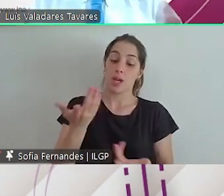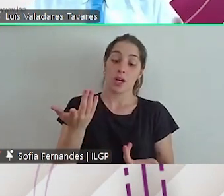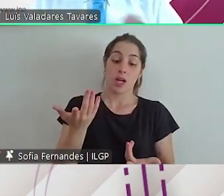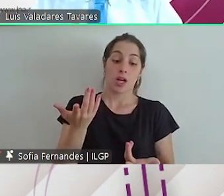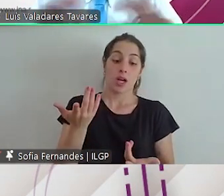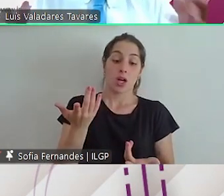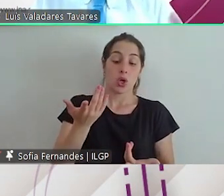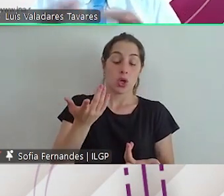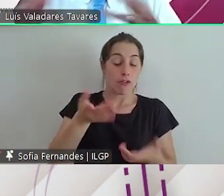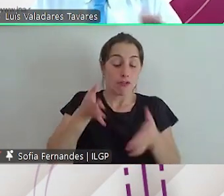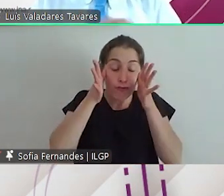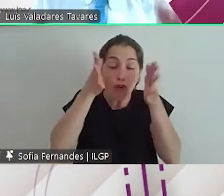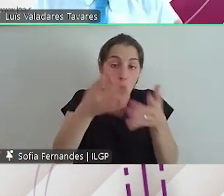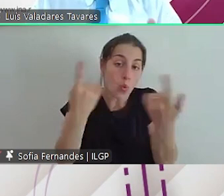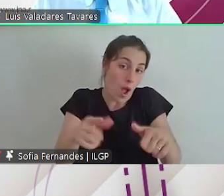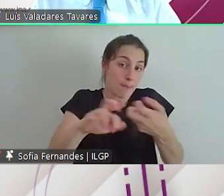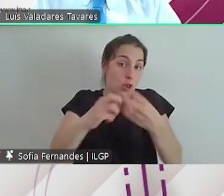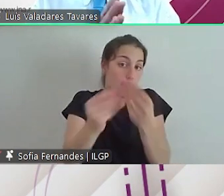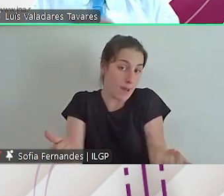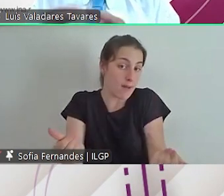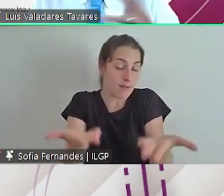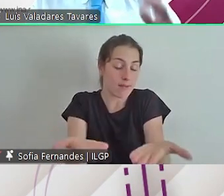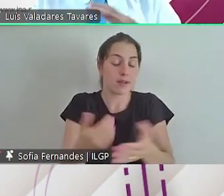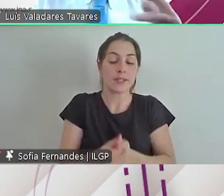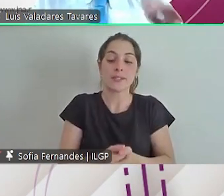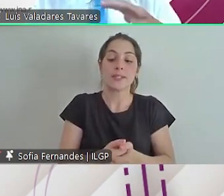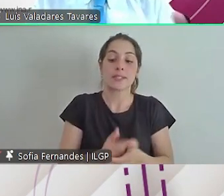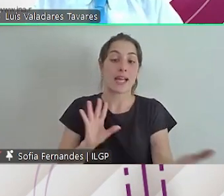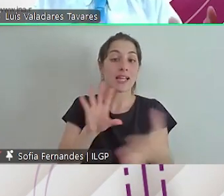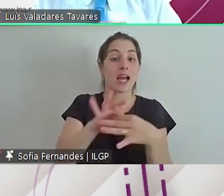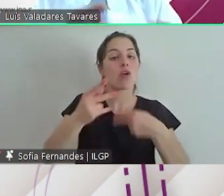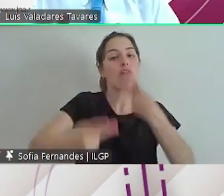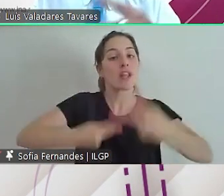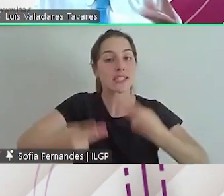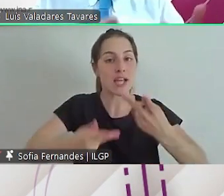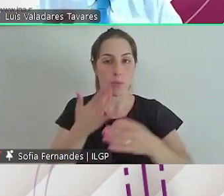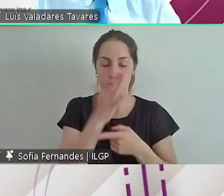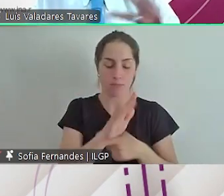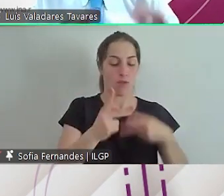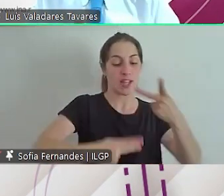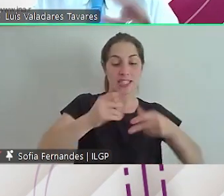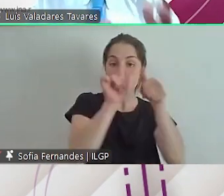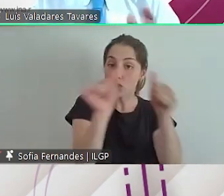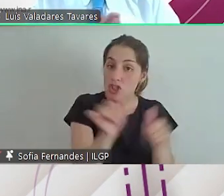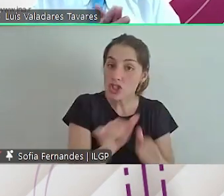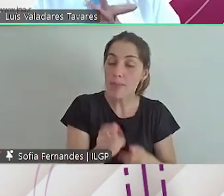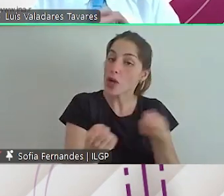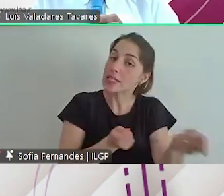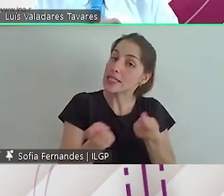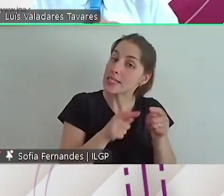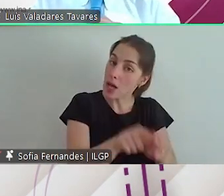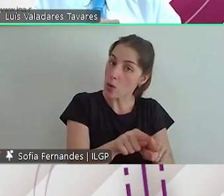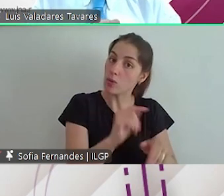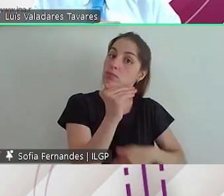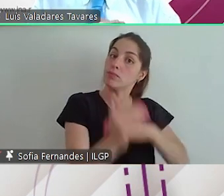avaliação das pessoas, os CIADAPs, etc., que é ótimo. Depois temos sistemas de avaliação das organizações que, de facto, já não funcionam. Eu, por exemplo, no